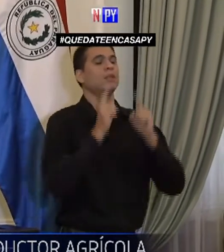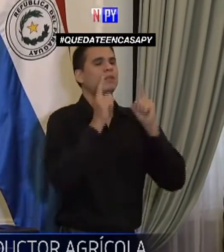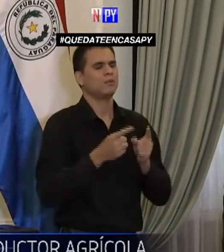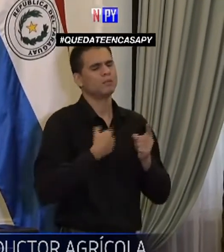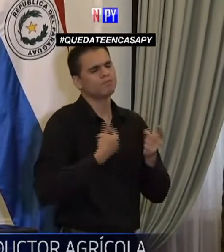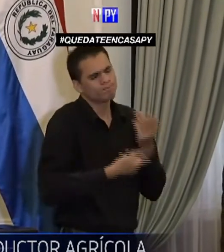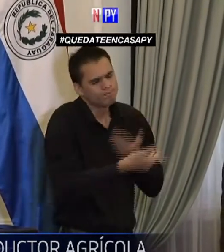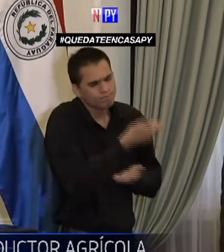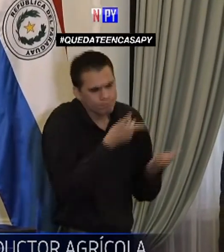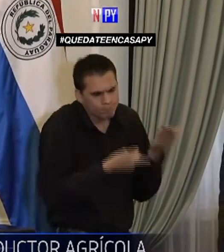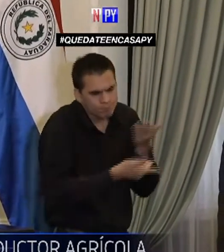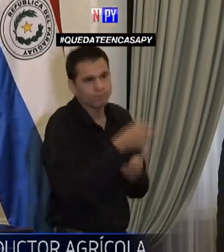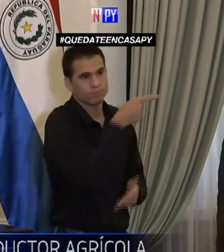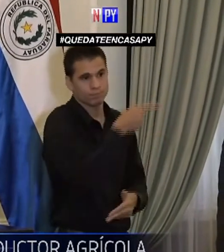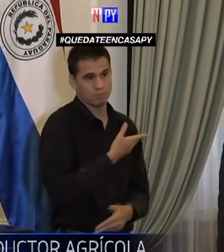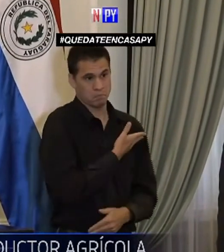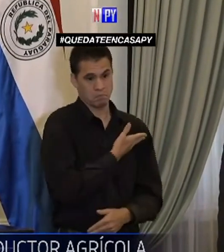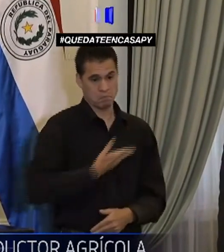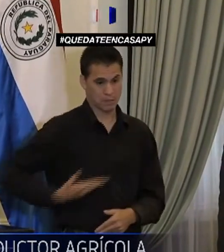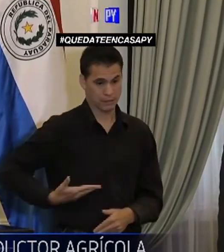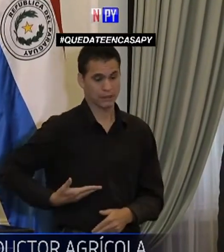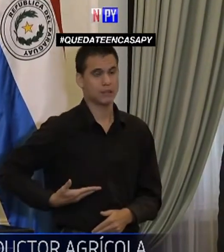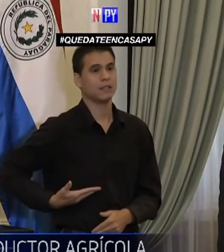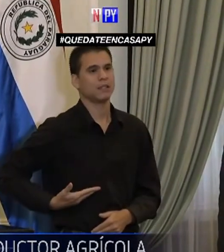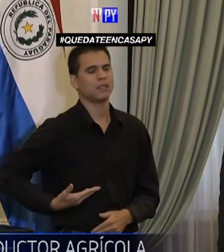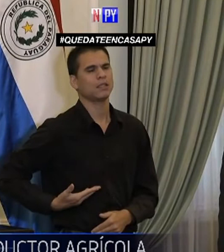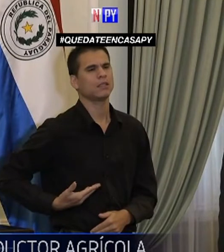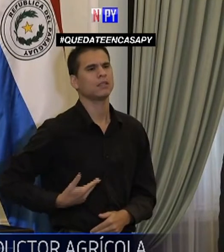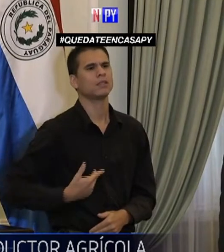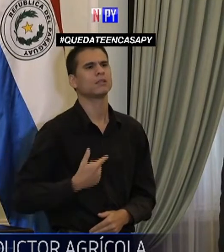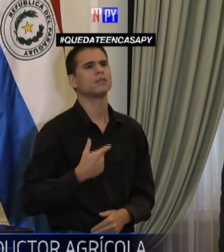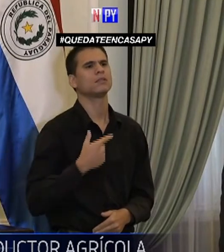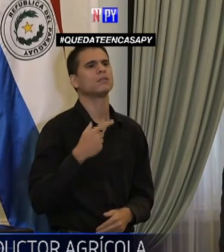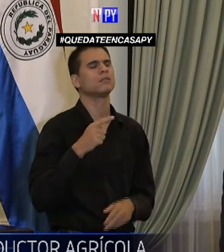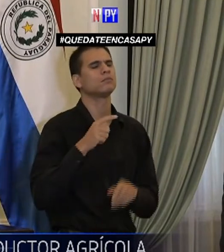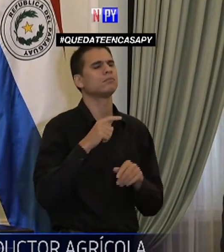presidente nuestros últimos resultados